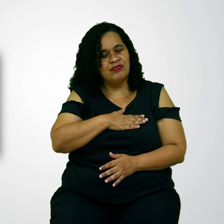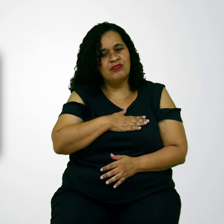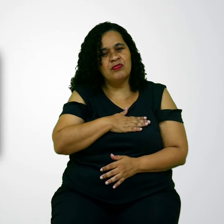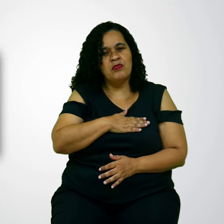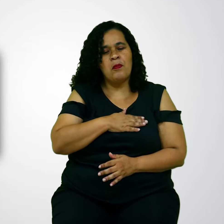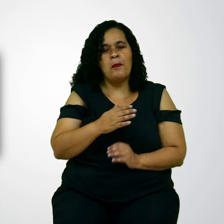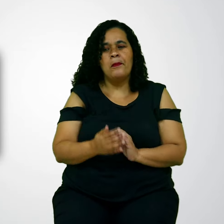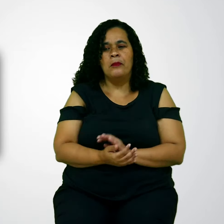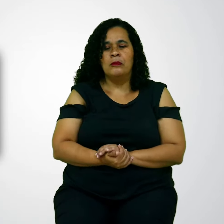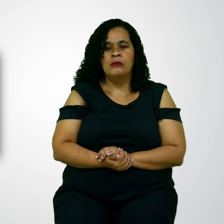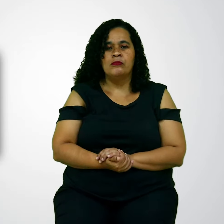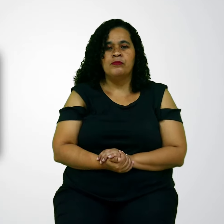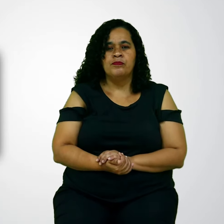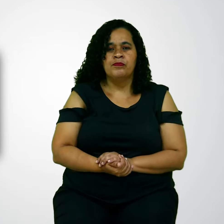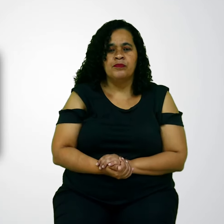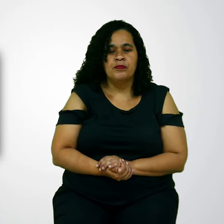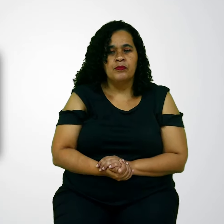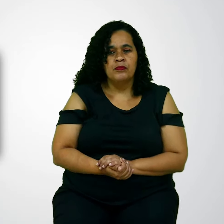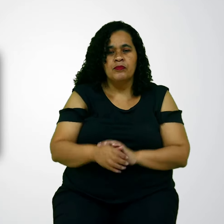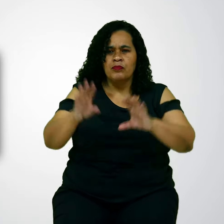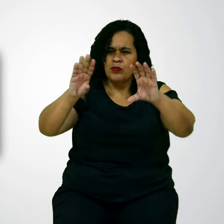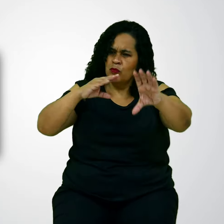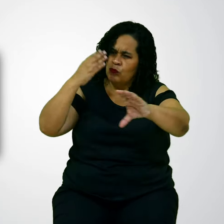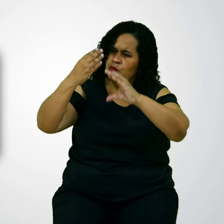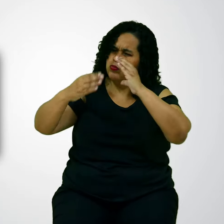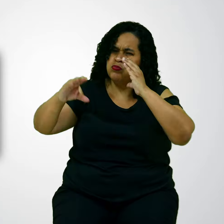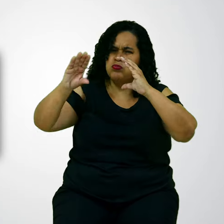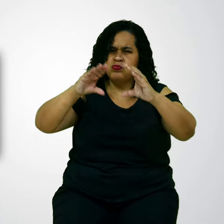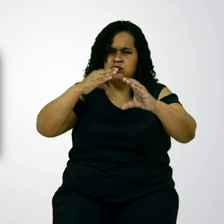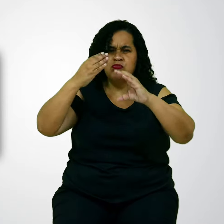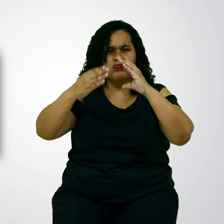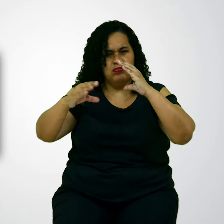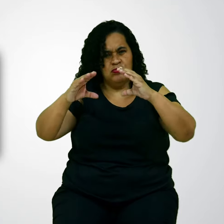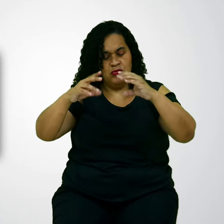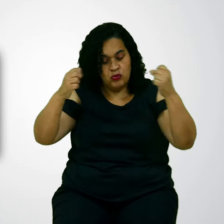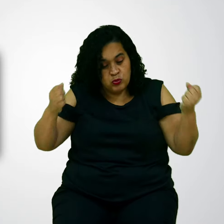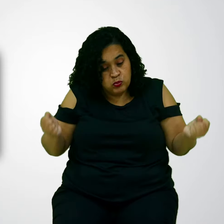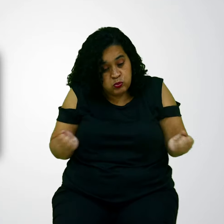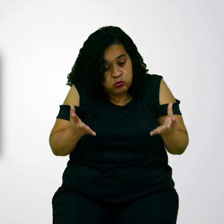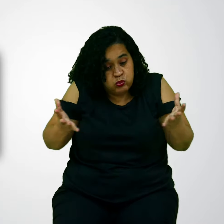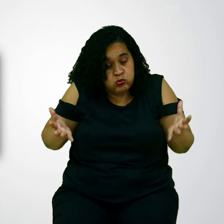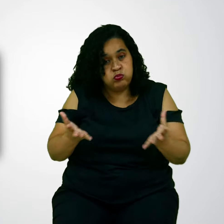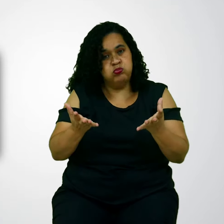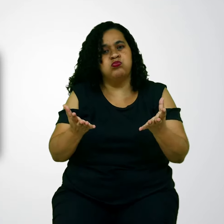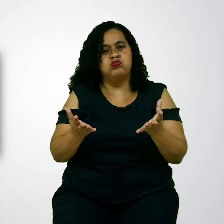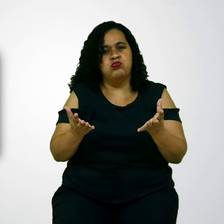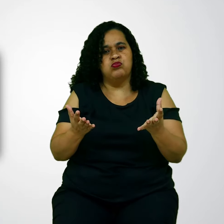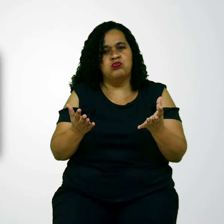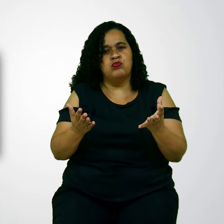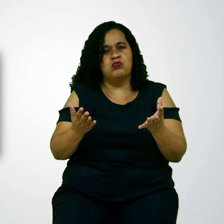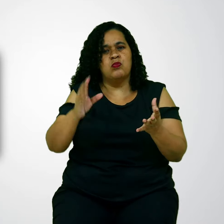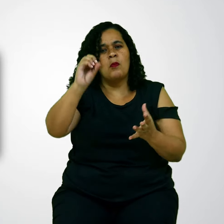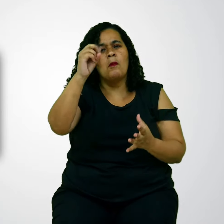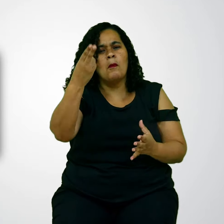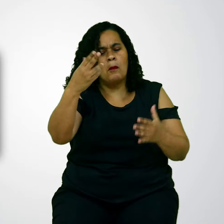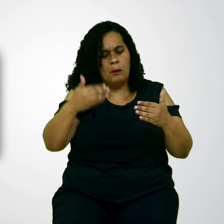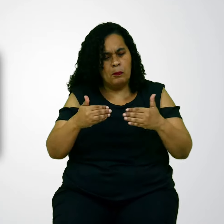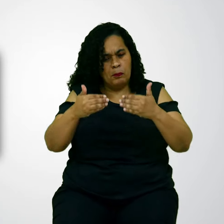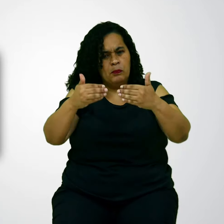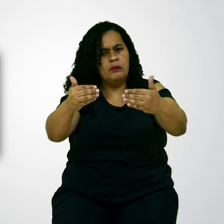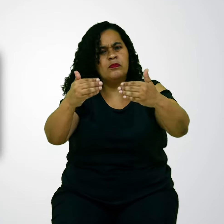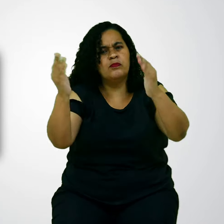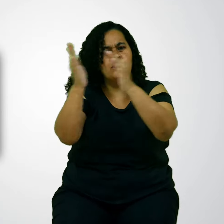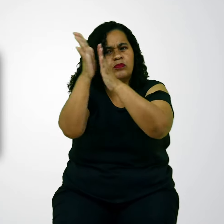Os irmãos estão cantando com qual motivação? Ou o Ministério de Louvor está coordenando o louvor com